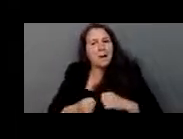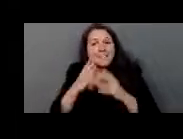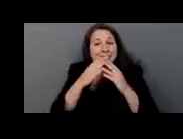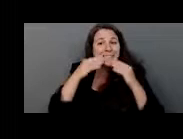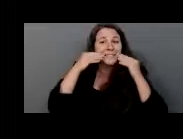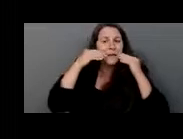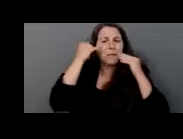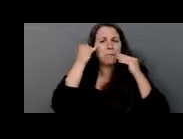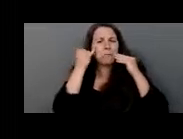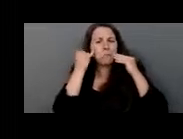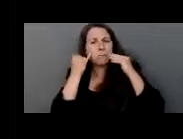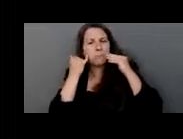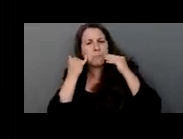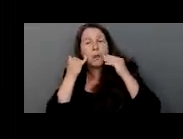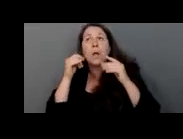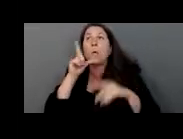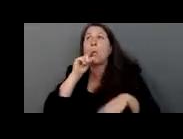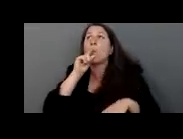long à revenir. »